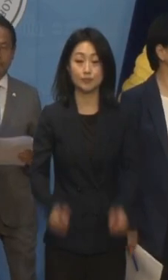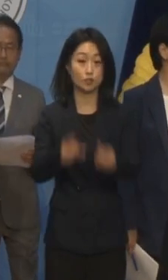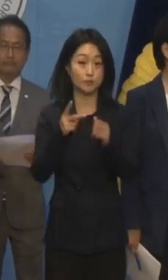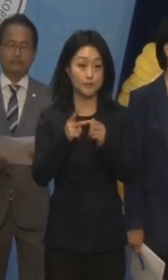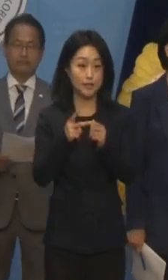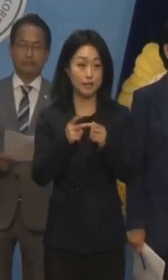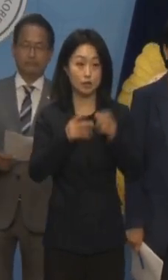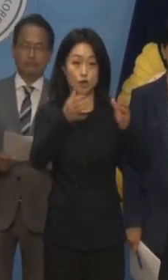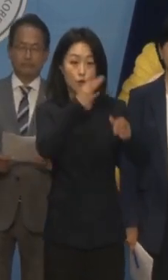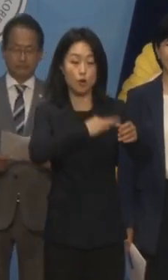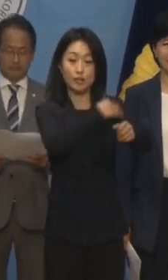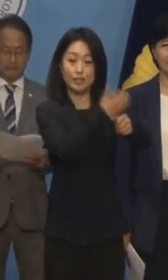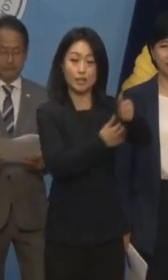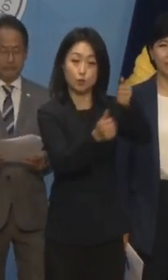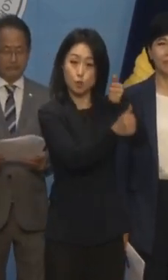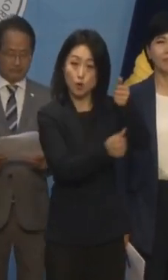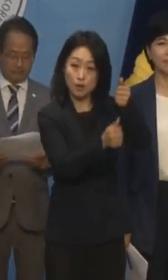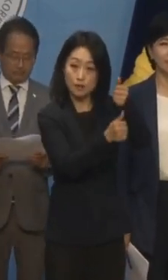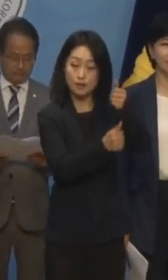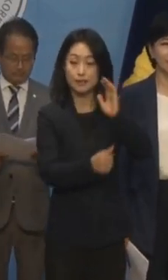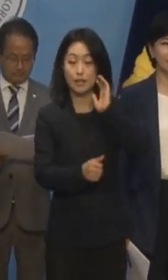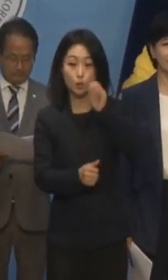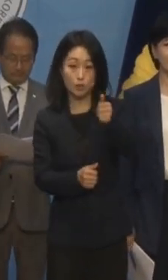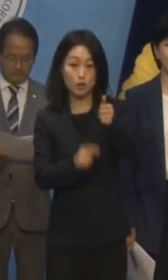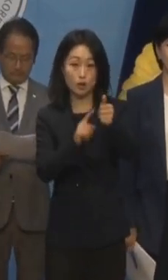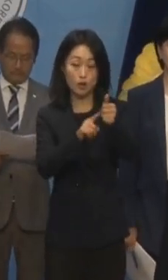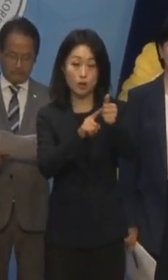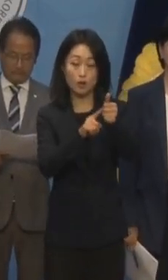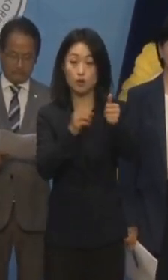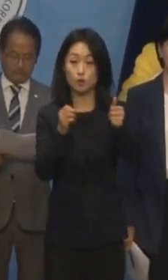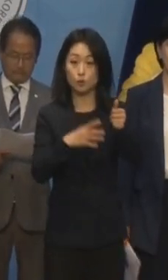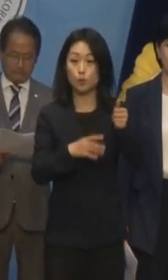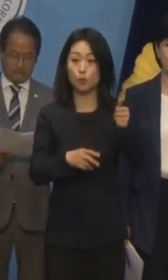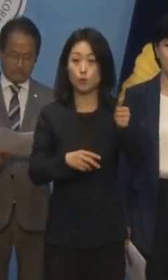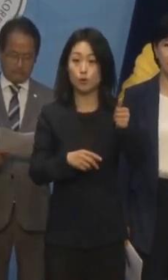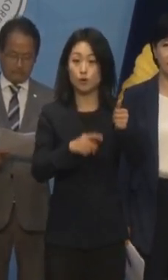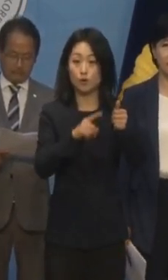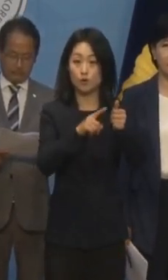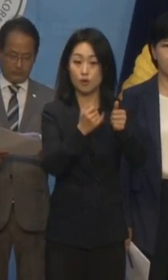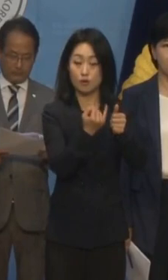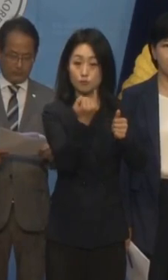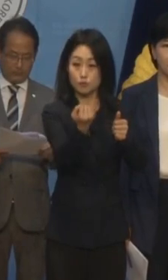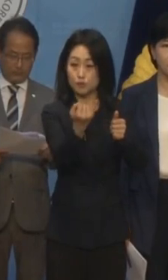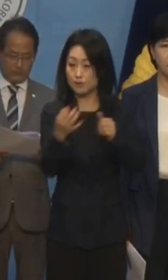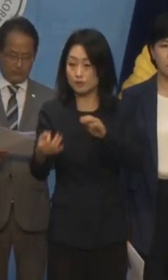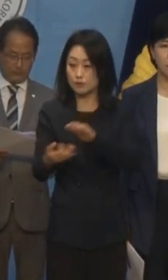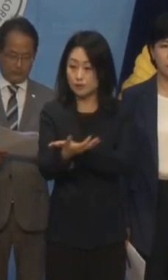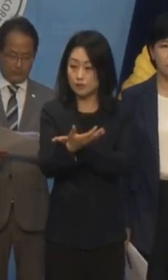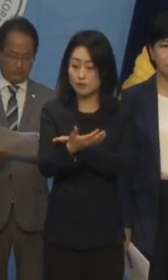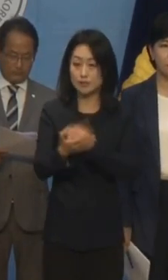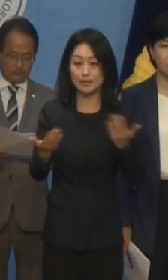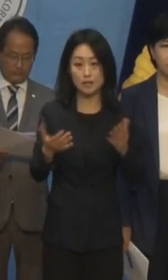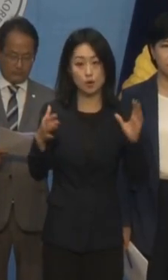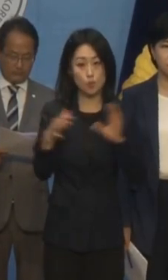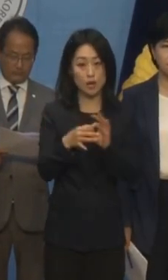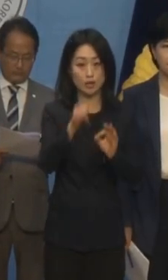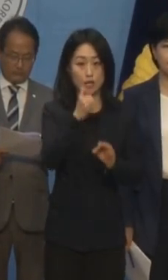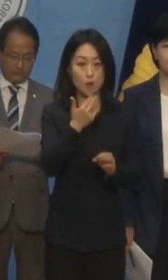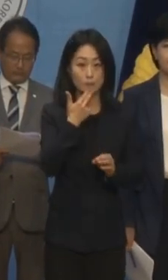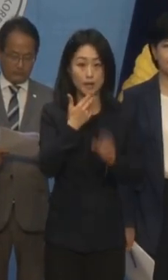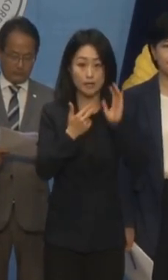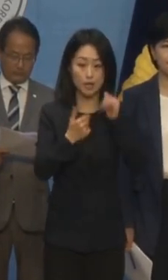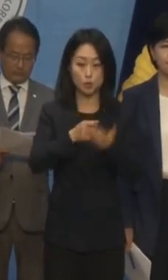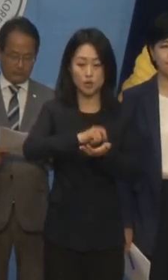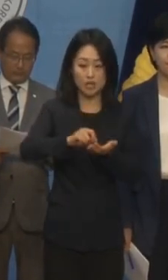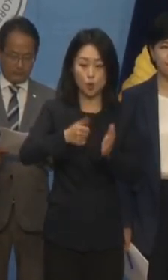둘째, 권익위는 대통령과 이 사건 제공자에 대하여는 직무 관련성 여부, 대통령 기록물인지 여부에